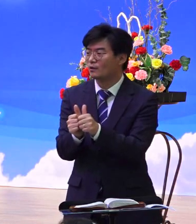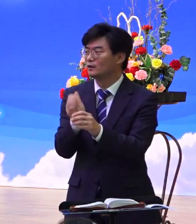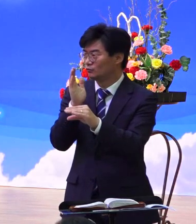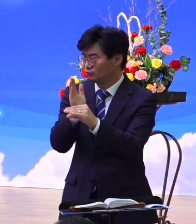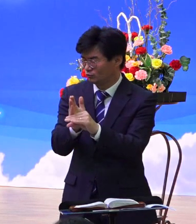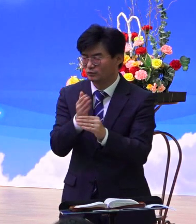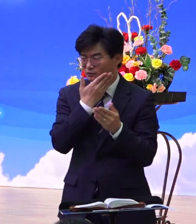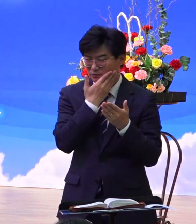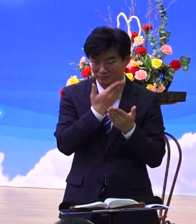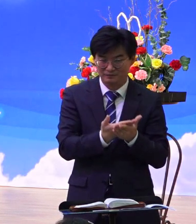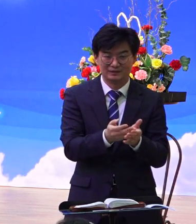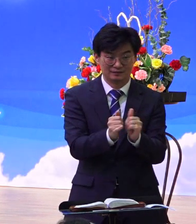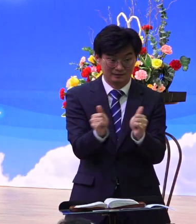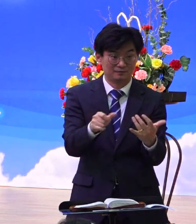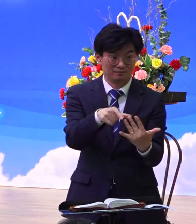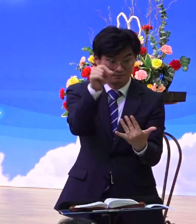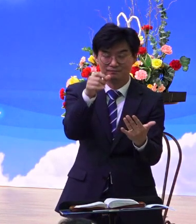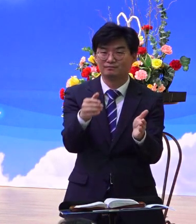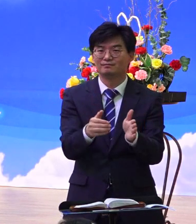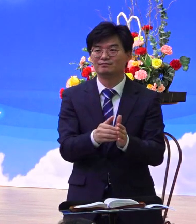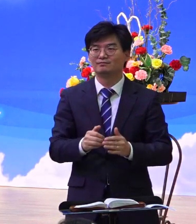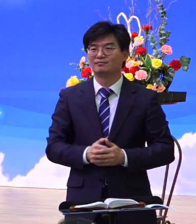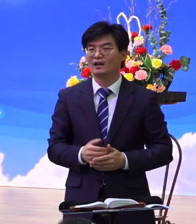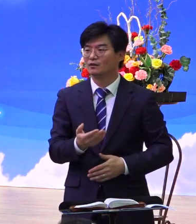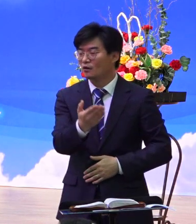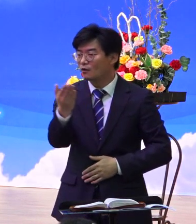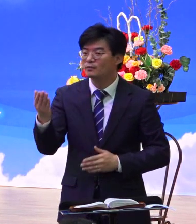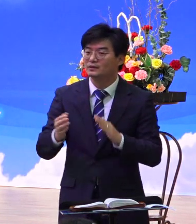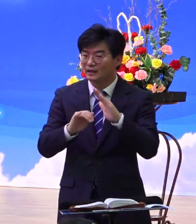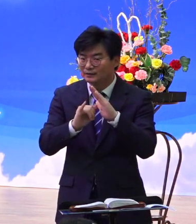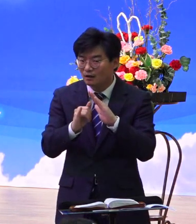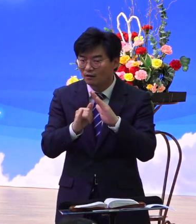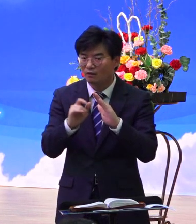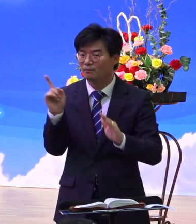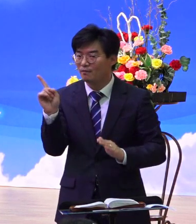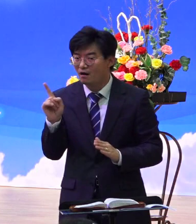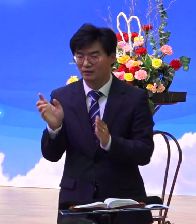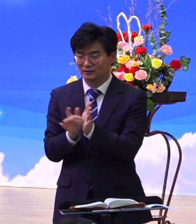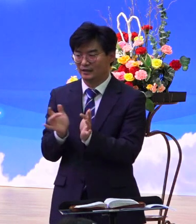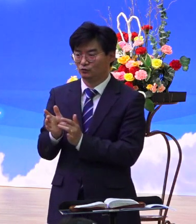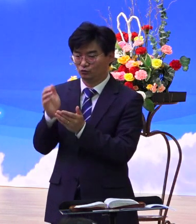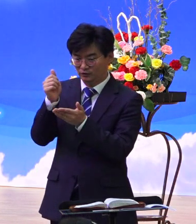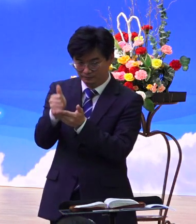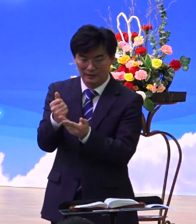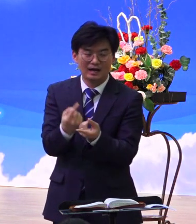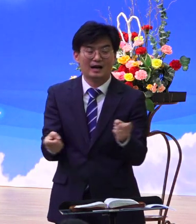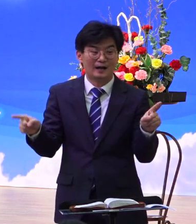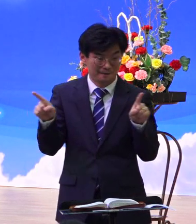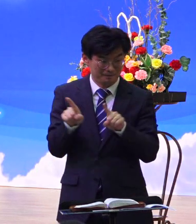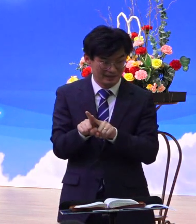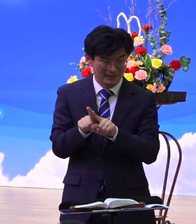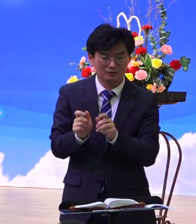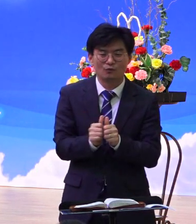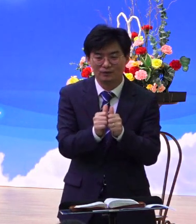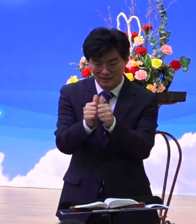것입니다. 여기 계신 여러분들의 가정이 예수 그리스도 안에서 부모는 정말 자녀를 사랑하며